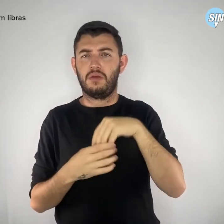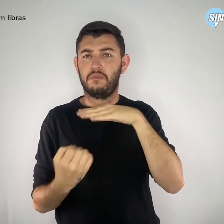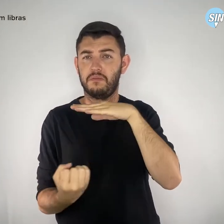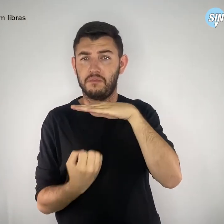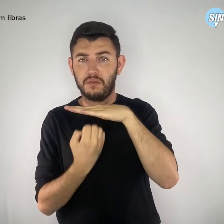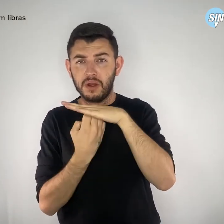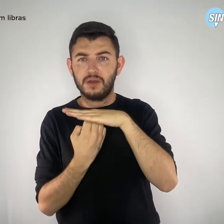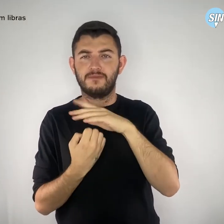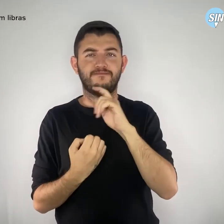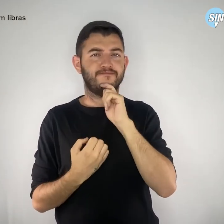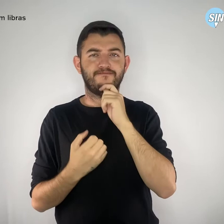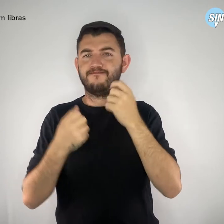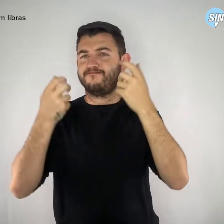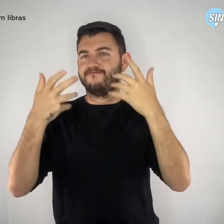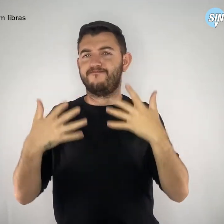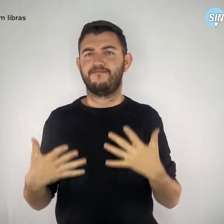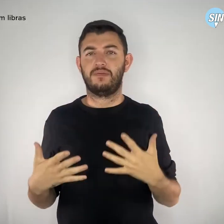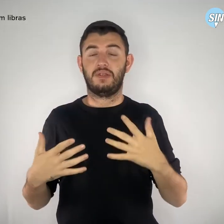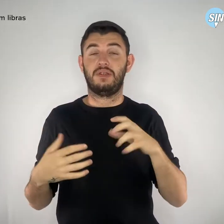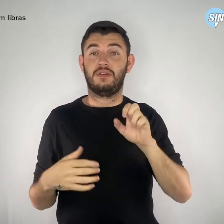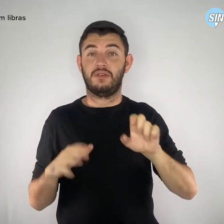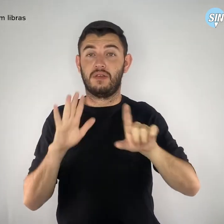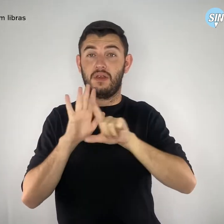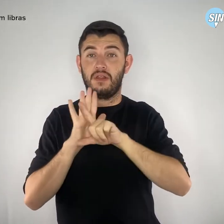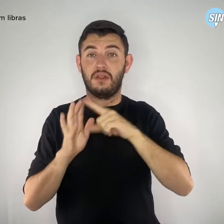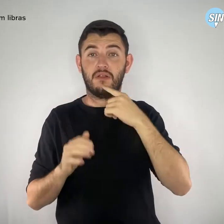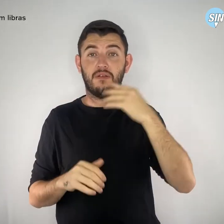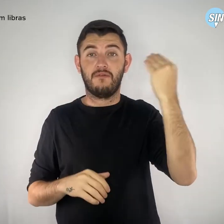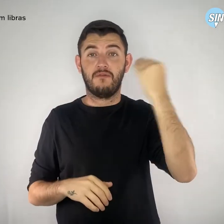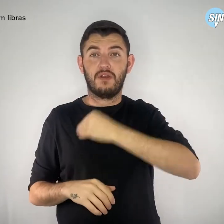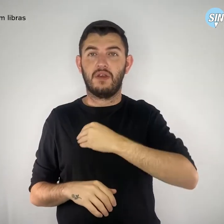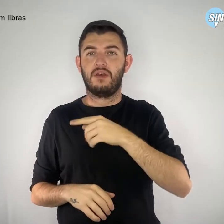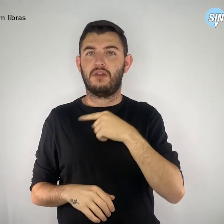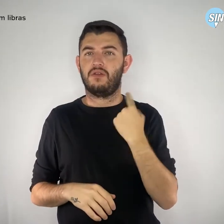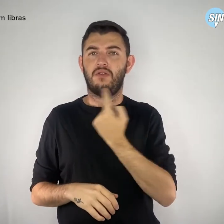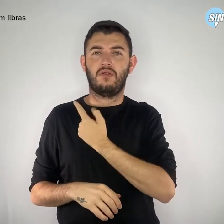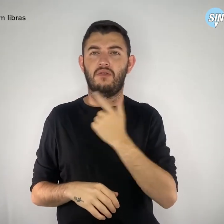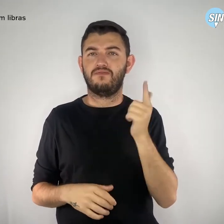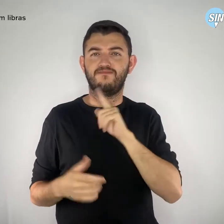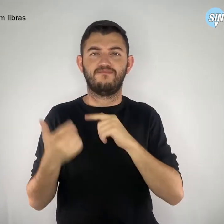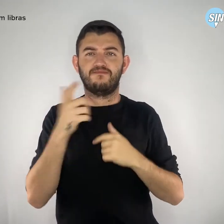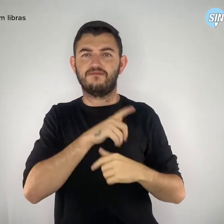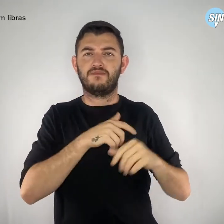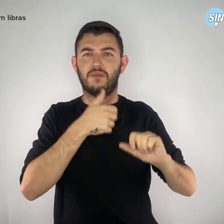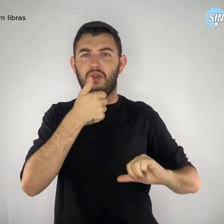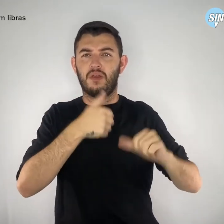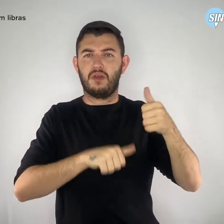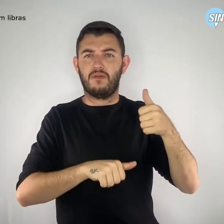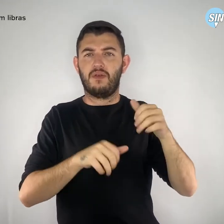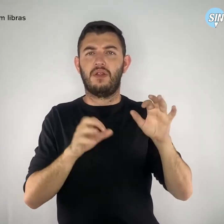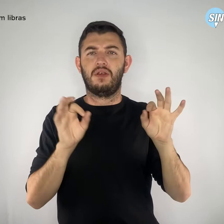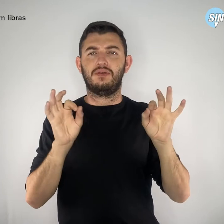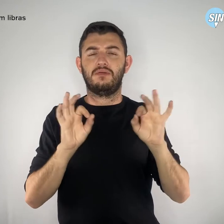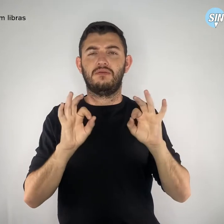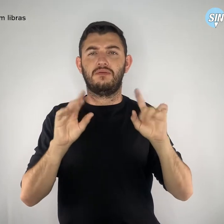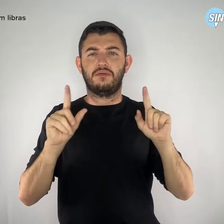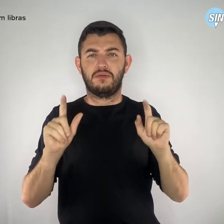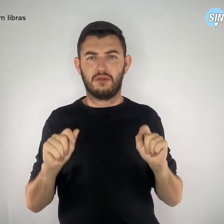gente enfraquece a lei, a gente não consegue uma revisão na esfera estudantil. A Lei